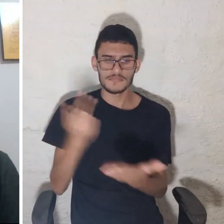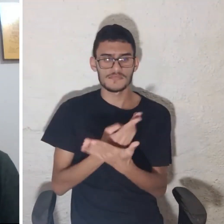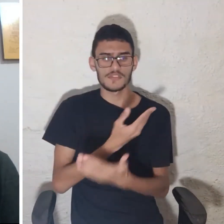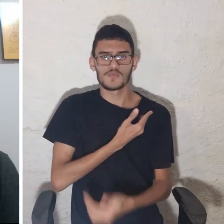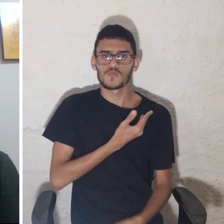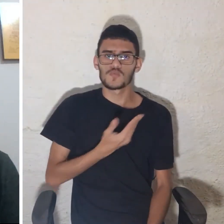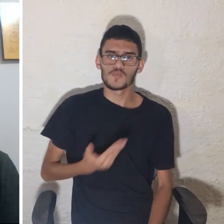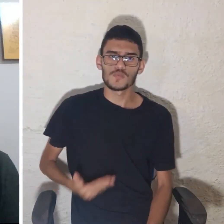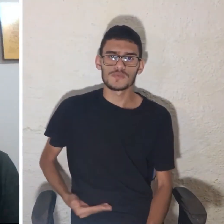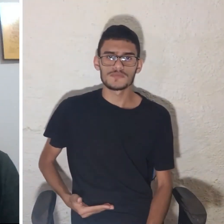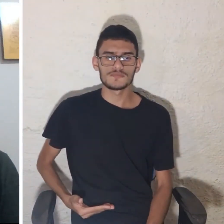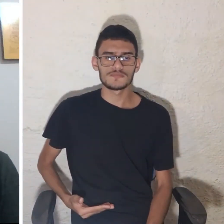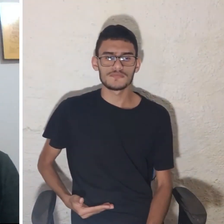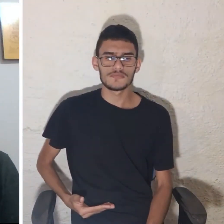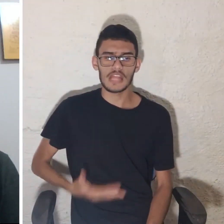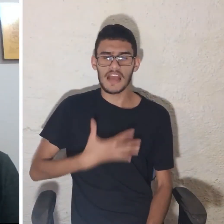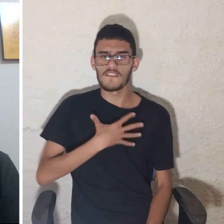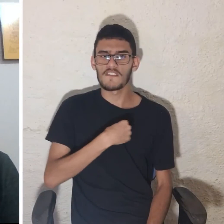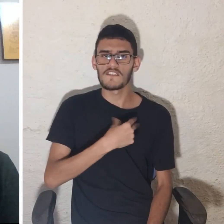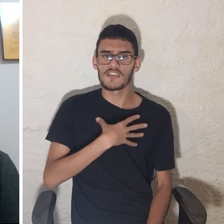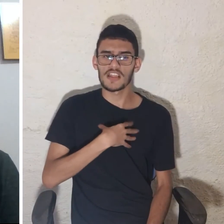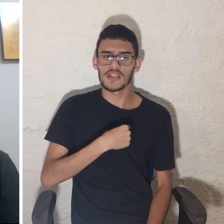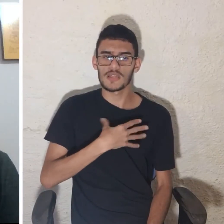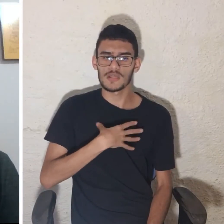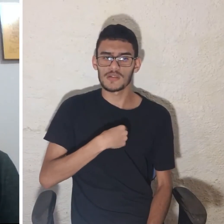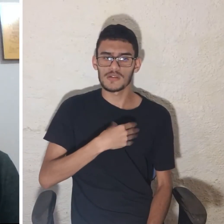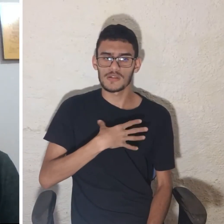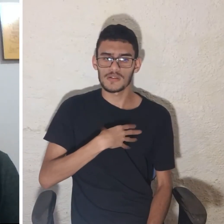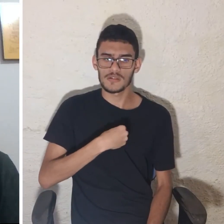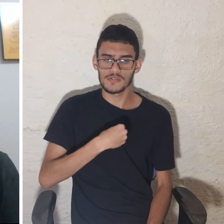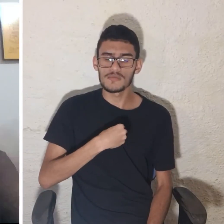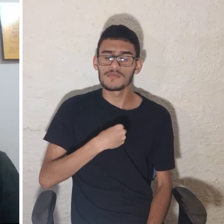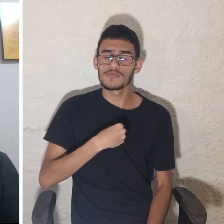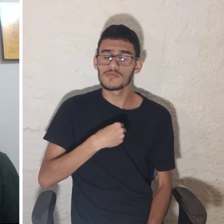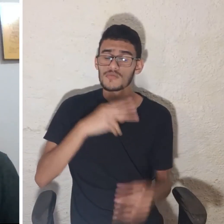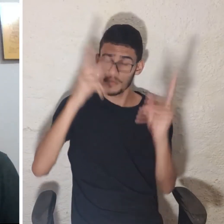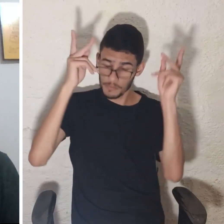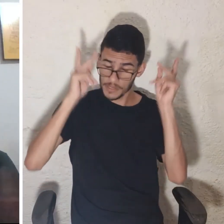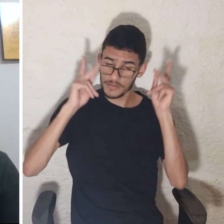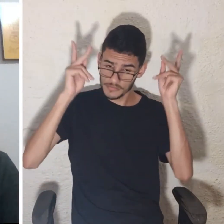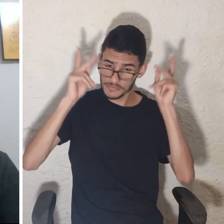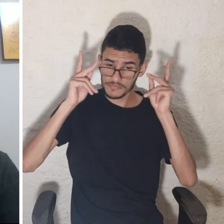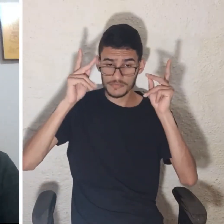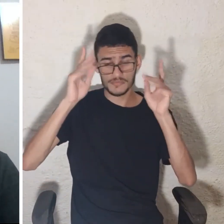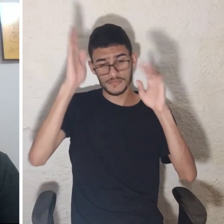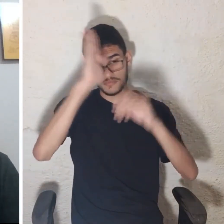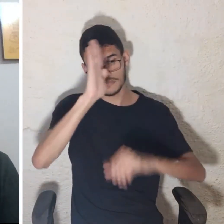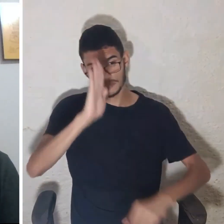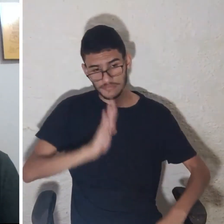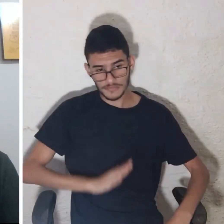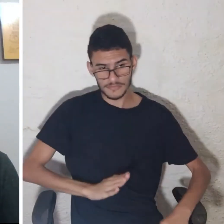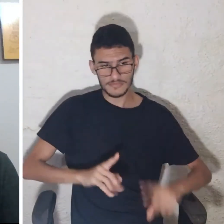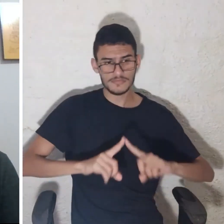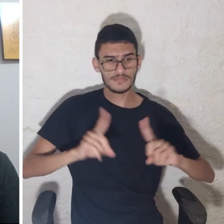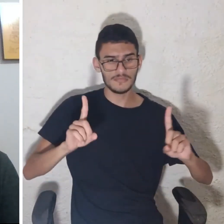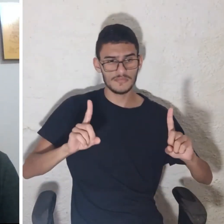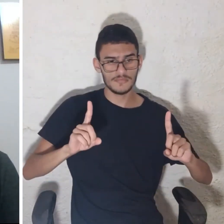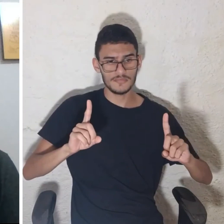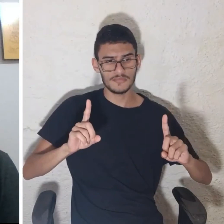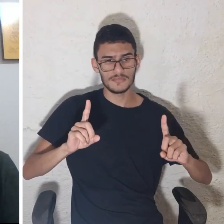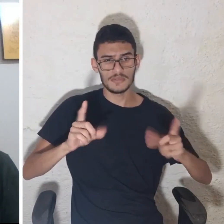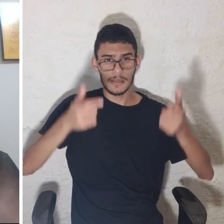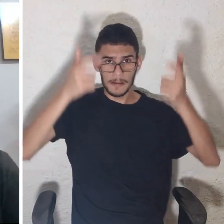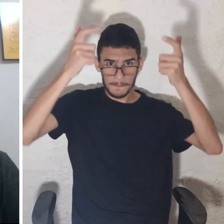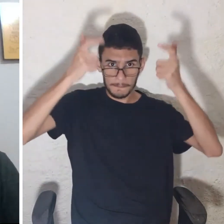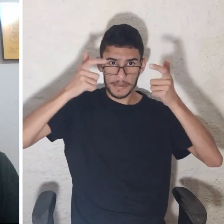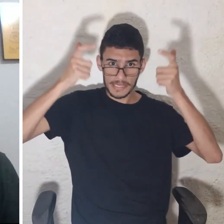ser governado, então, né, pelo seu filho, um país, né, que ficou independente politicamente, mas governado